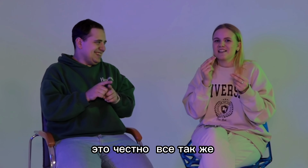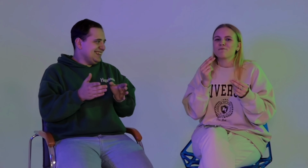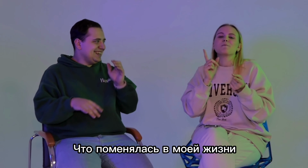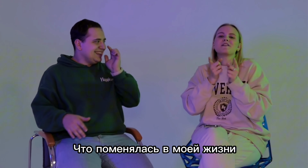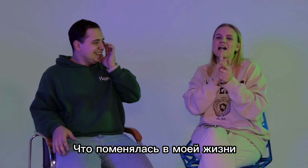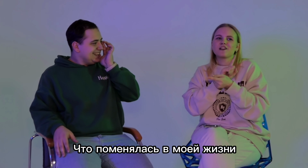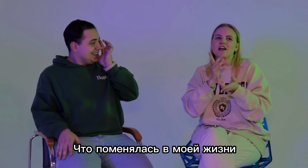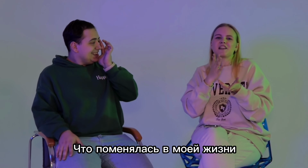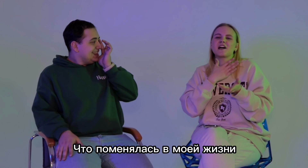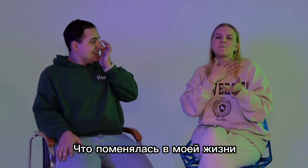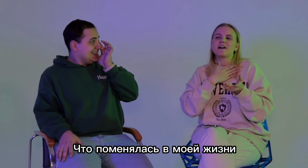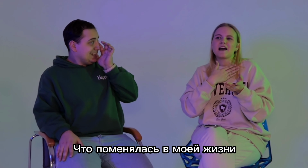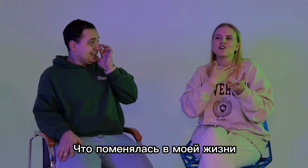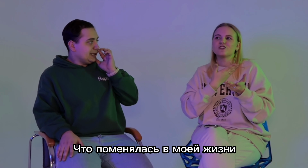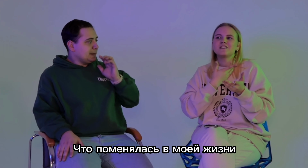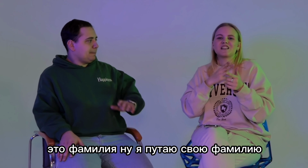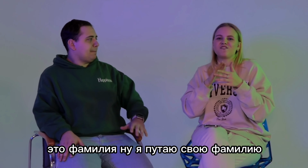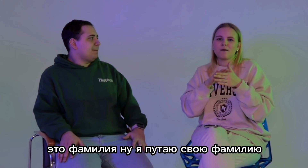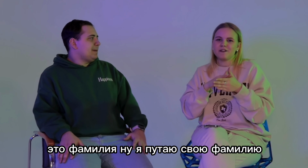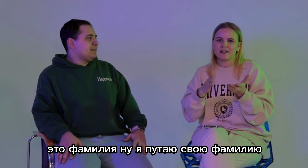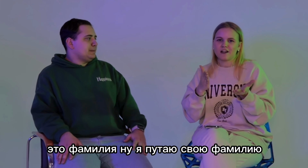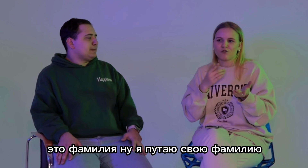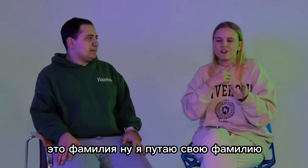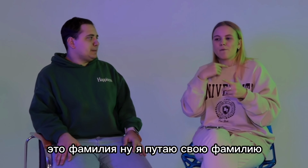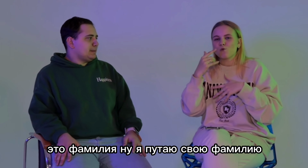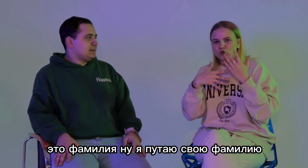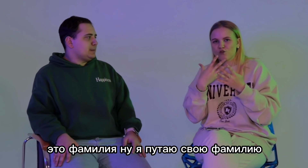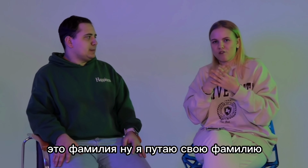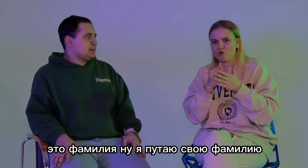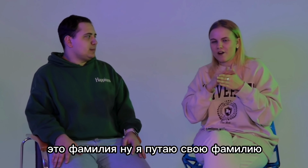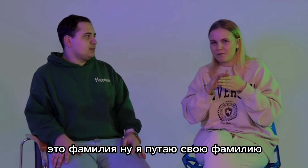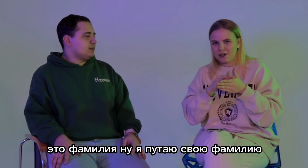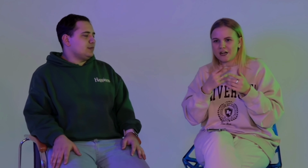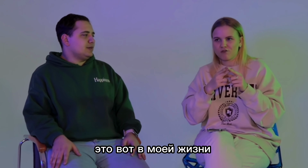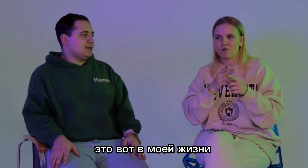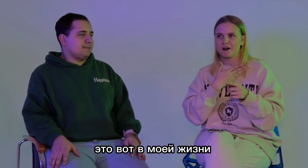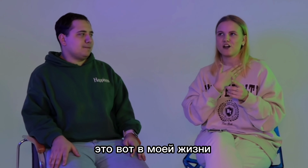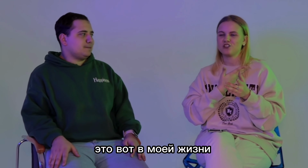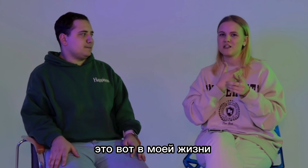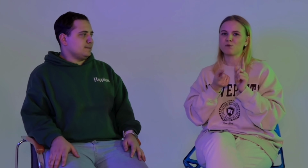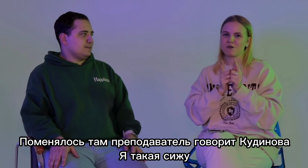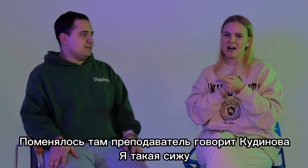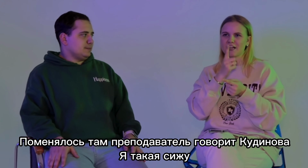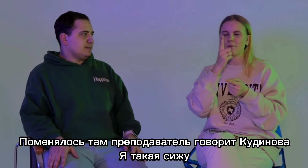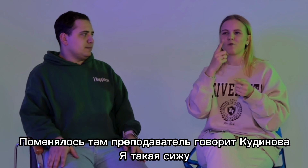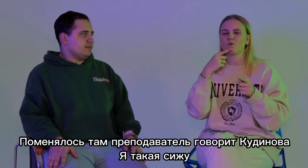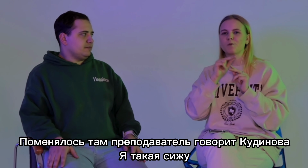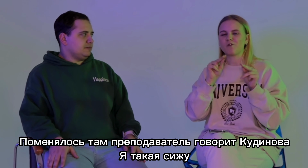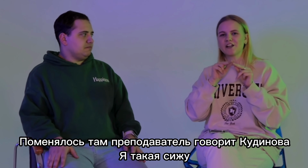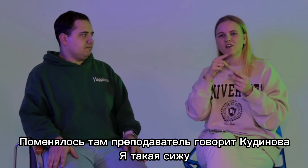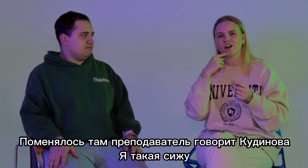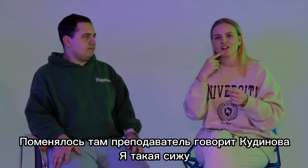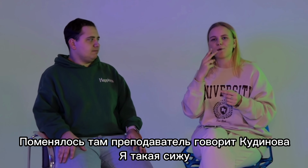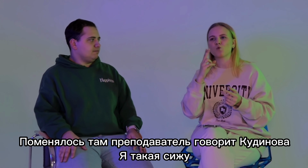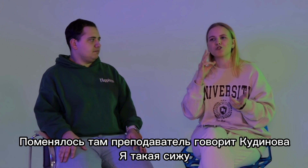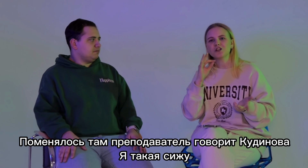Честно, поменялось, это моя жизнь, это фамилия. Тут я путаю мою фамилию, это вот моя жизнь у меня там. Хватит говорят, там